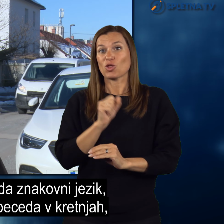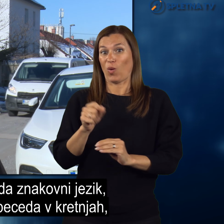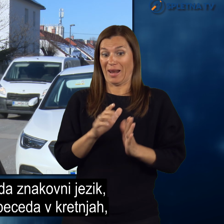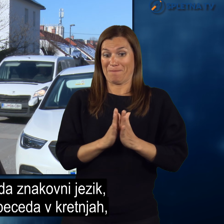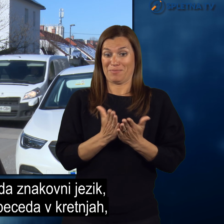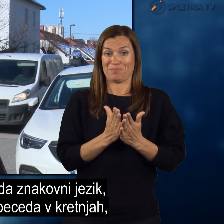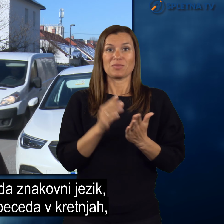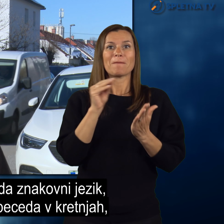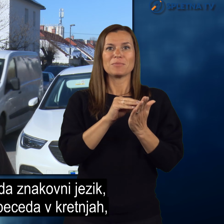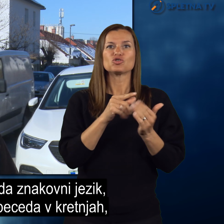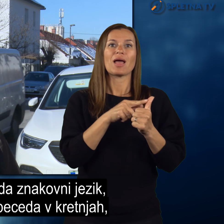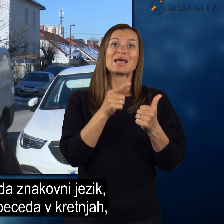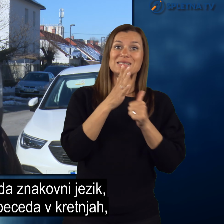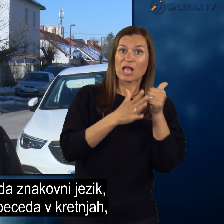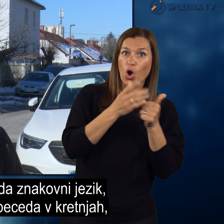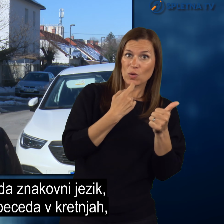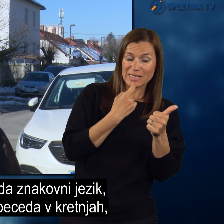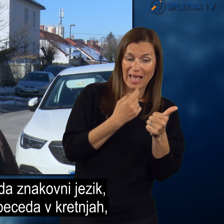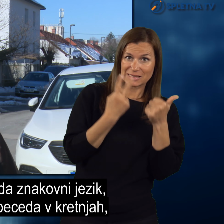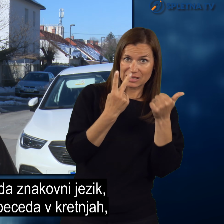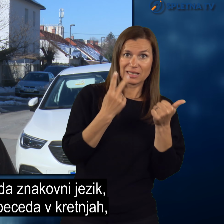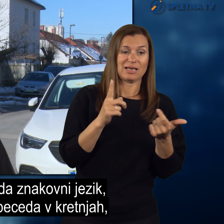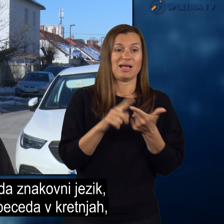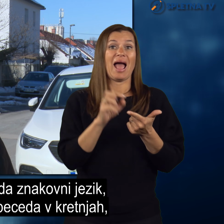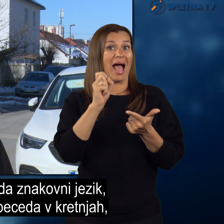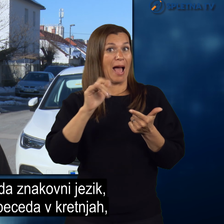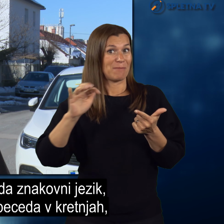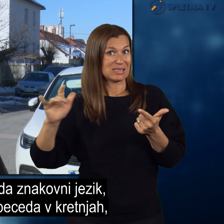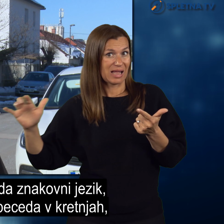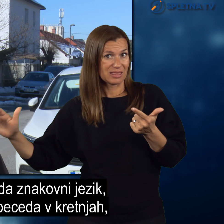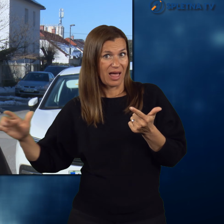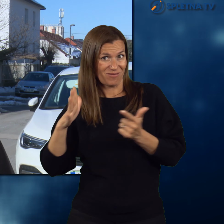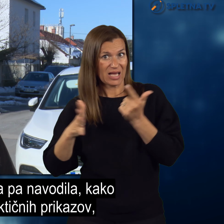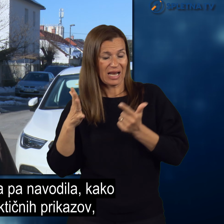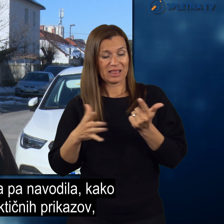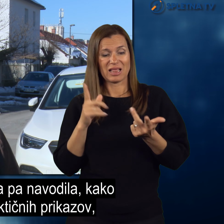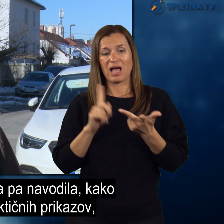Eno je bil seveda znakovni jezik, drugo je bila ta abeceda v kretnjah,